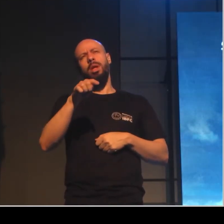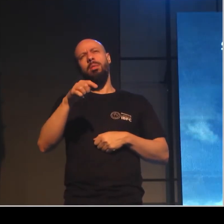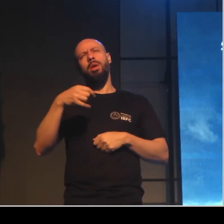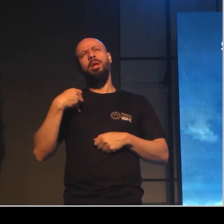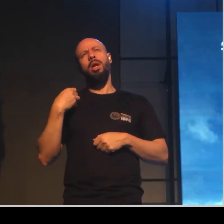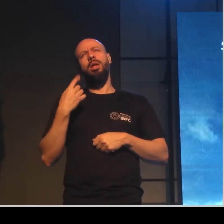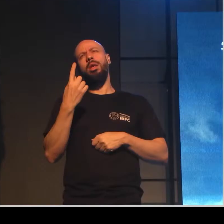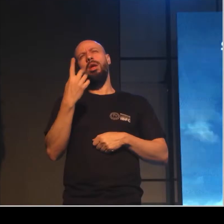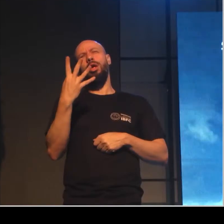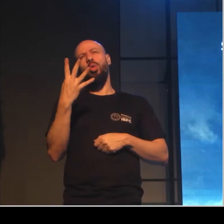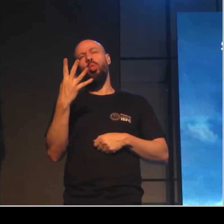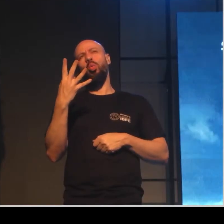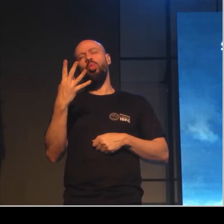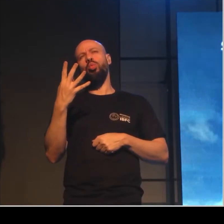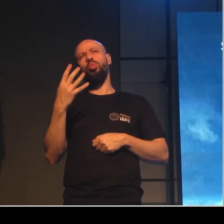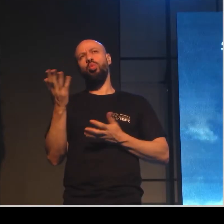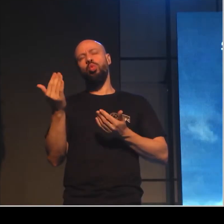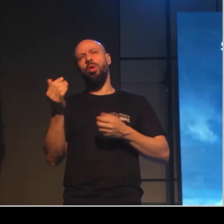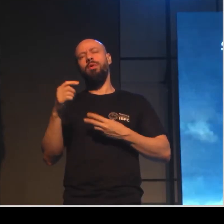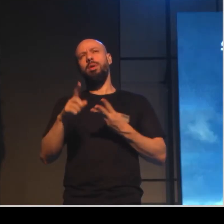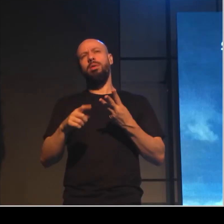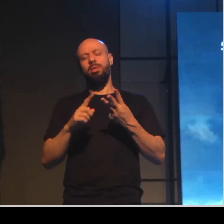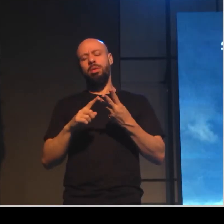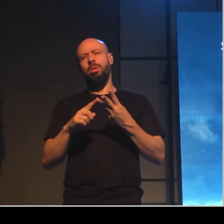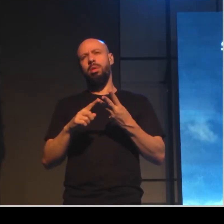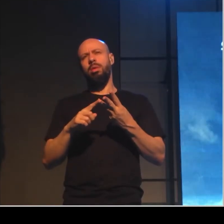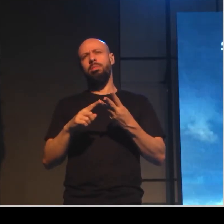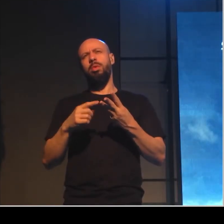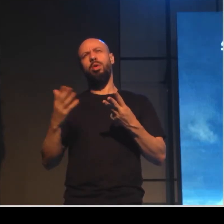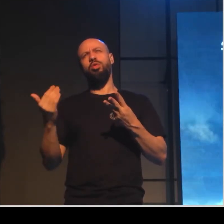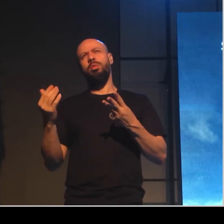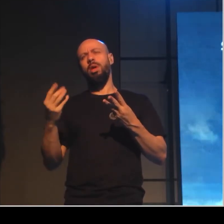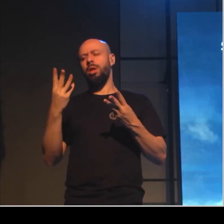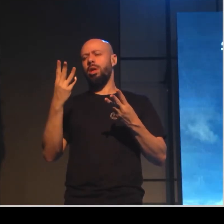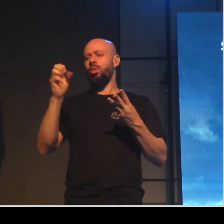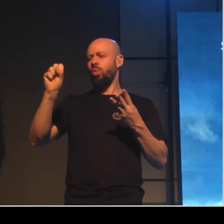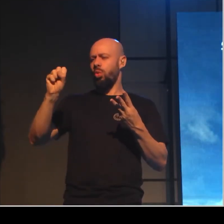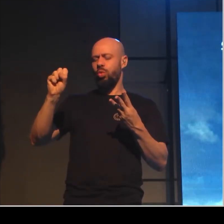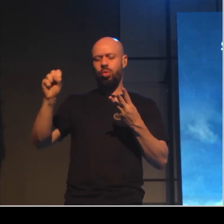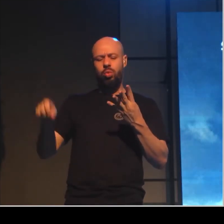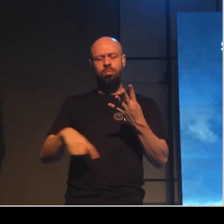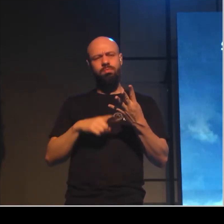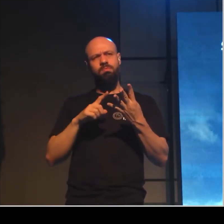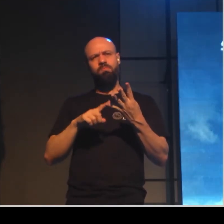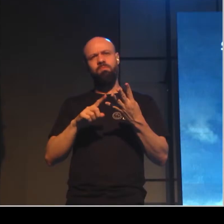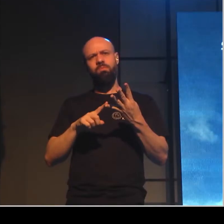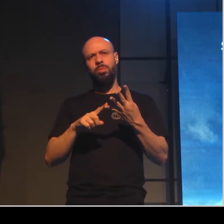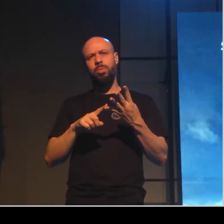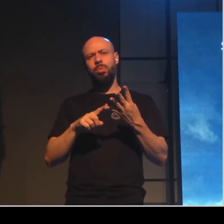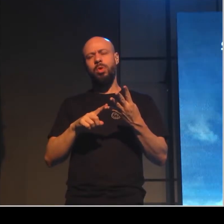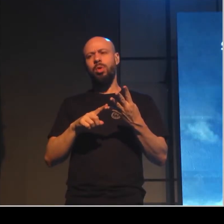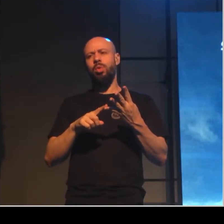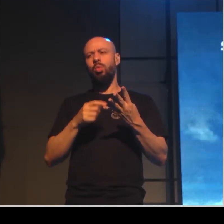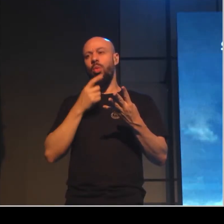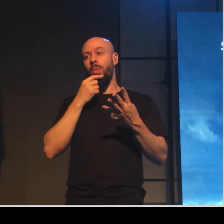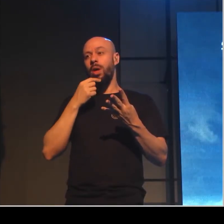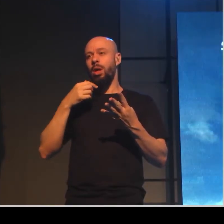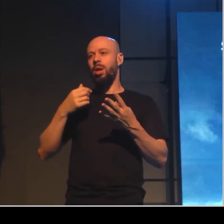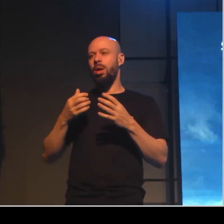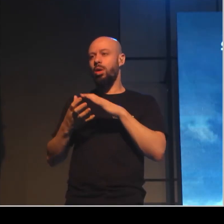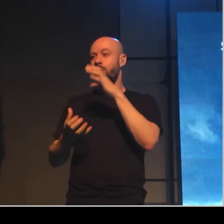anos, de um jovem de 38 anos e de um ancião de